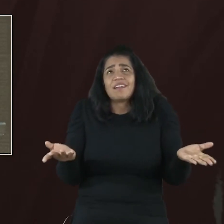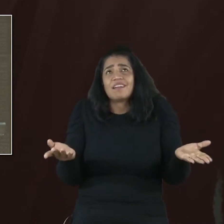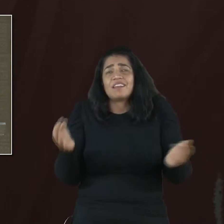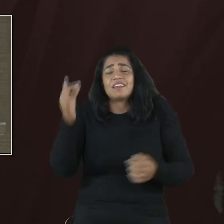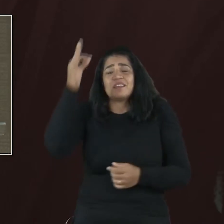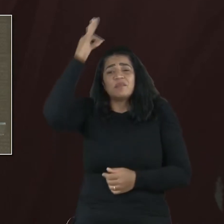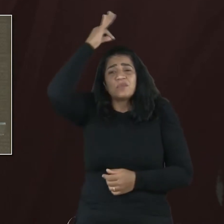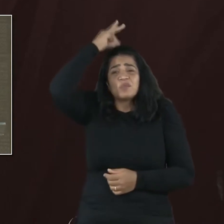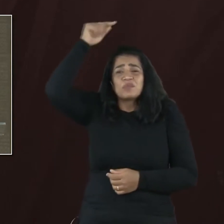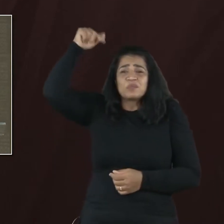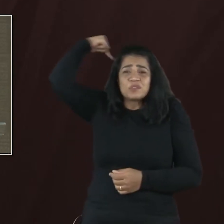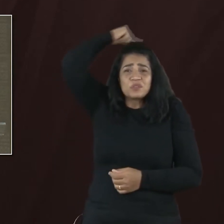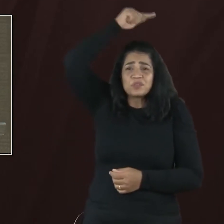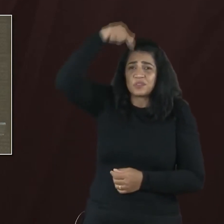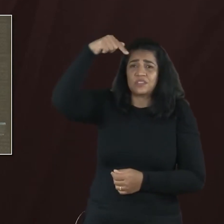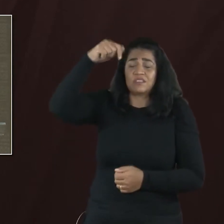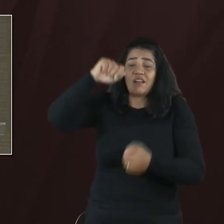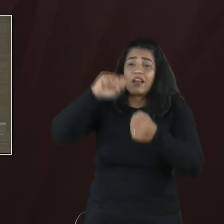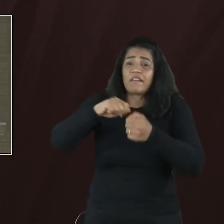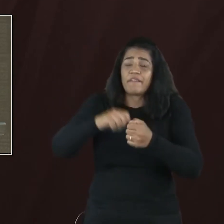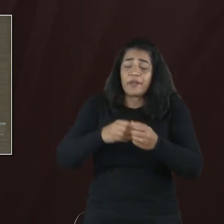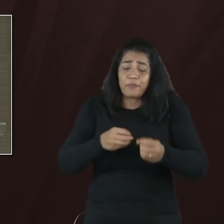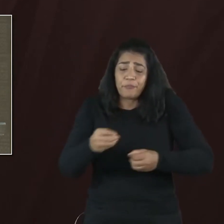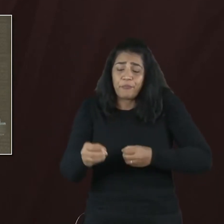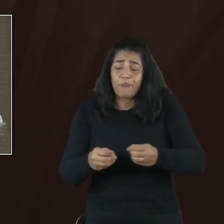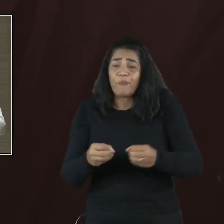obra. Capítulo 20, versículo 16.